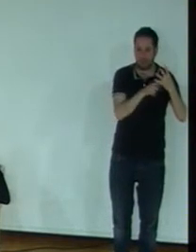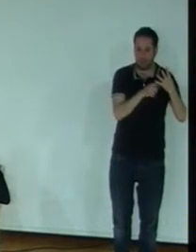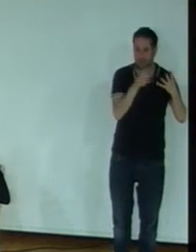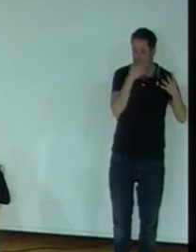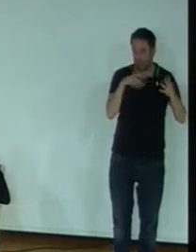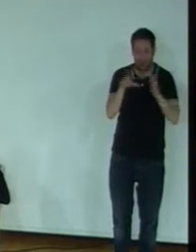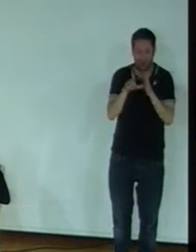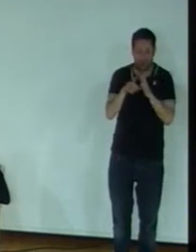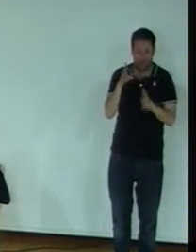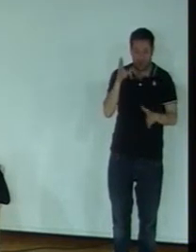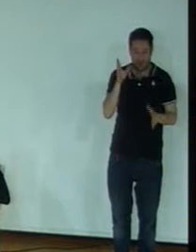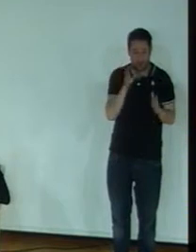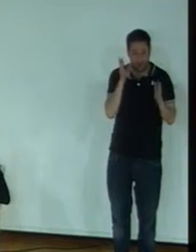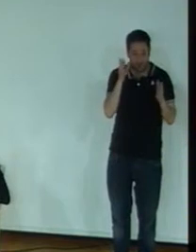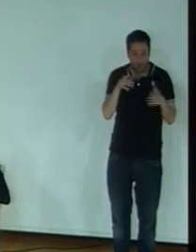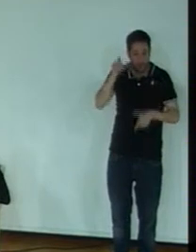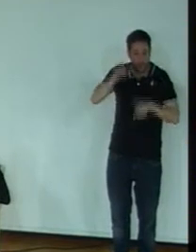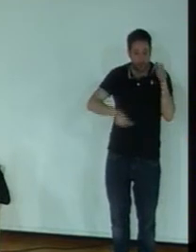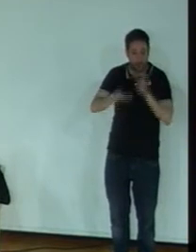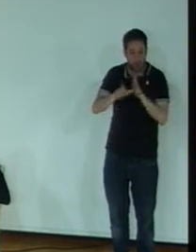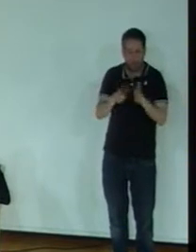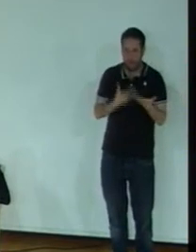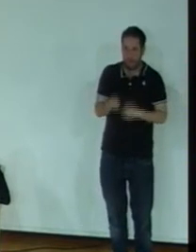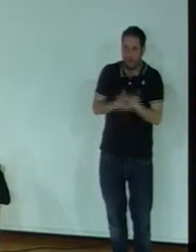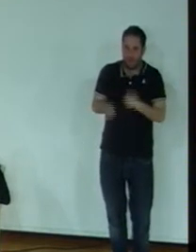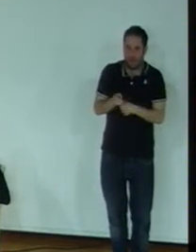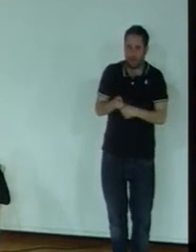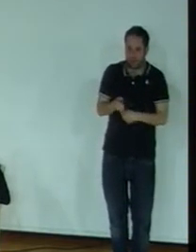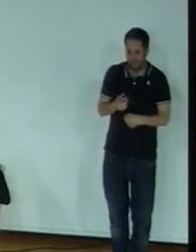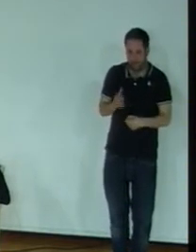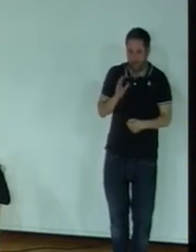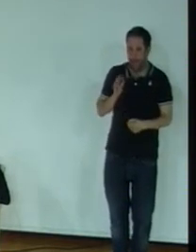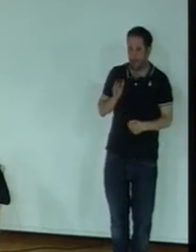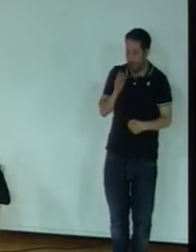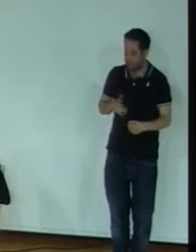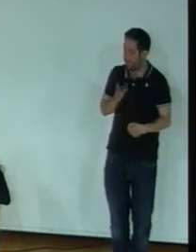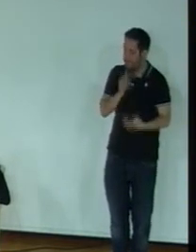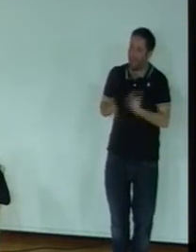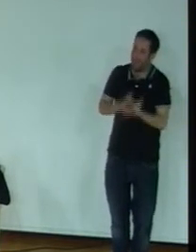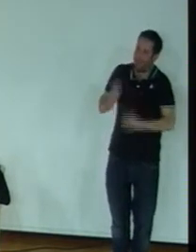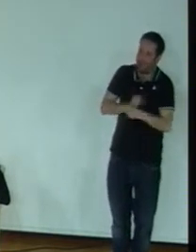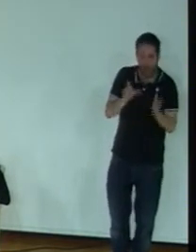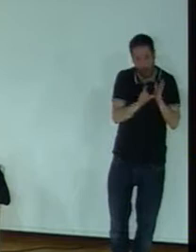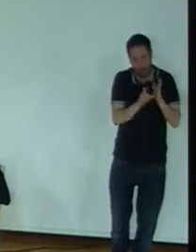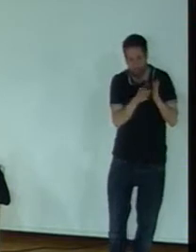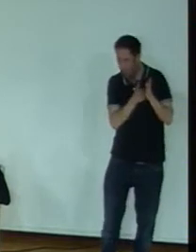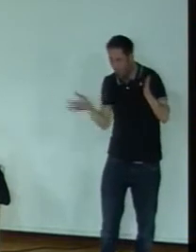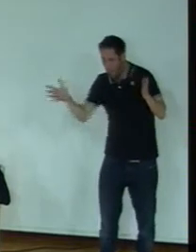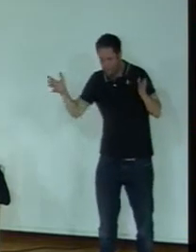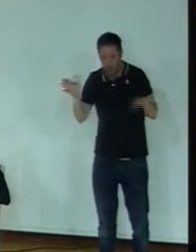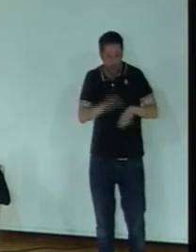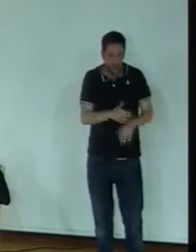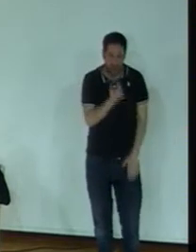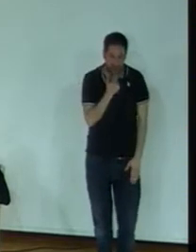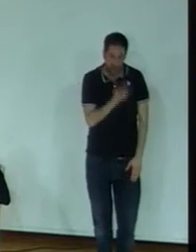incontinence législative, on parle de ça, quoi, de législateurs qui n'arrivent plus à se retenir, et qui sort de la loi comme ça, mais sans se demander si c'est le moyen